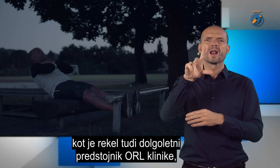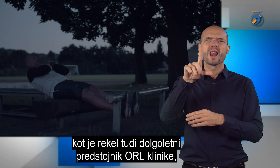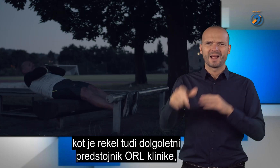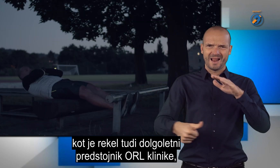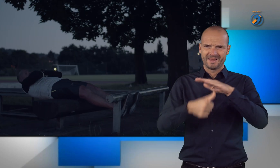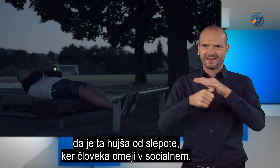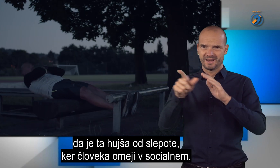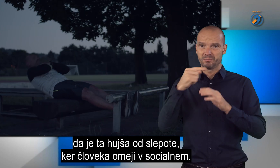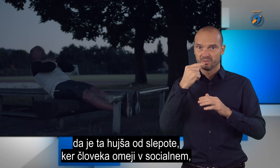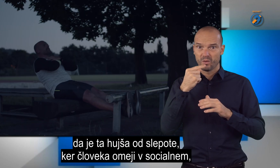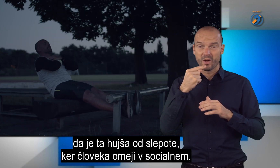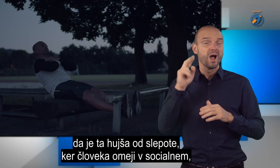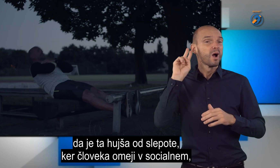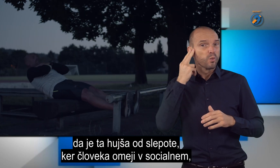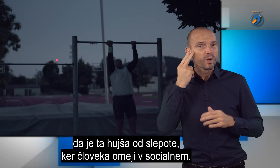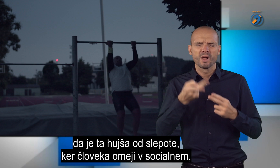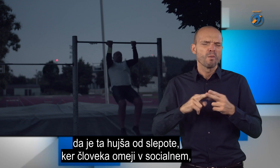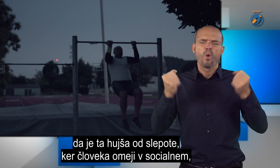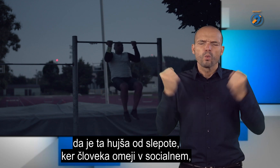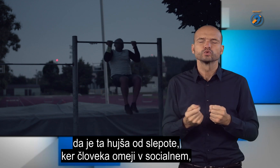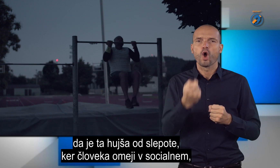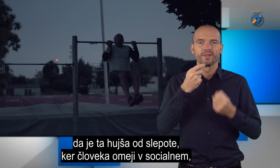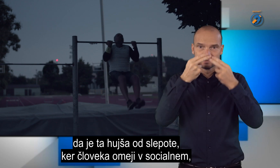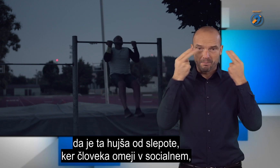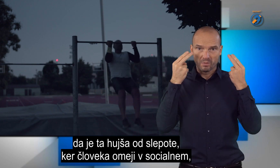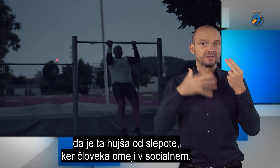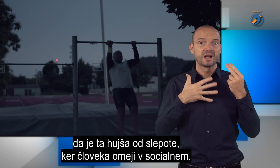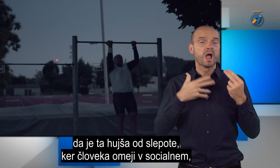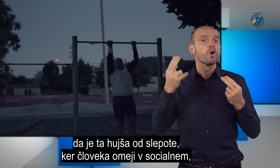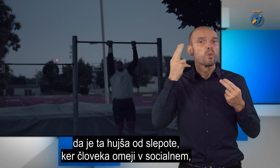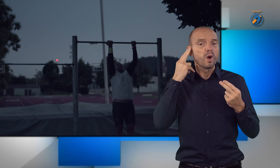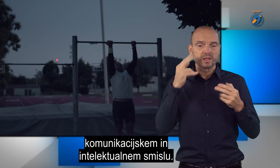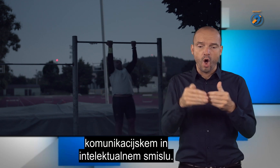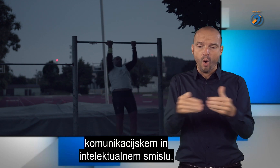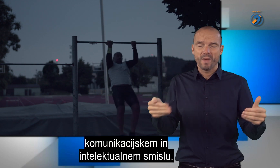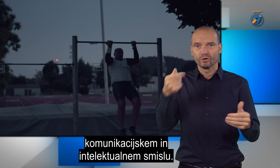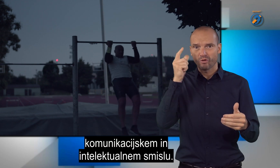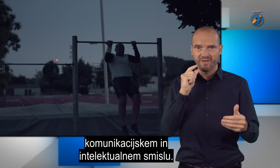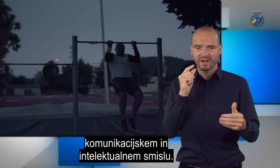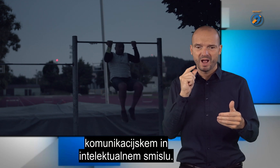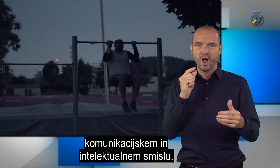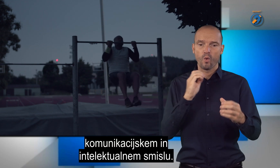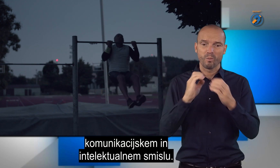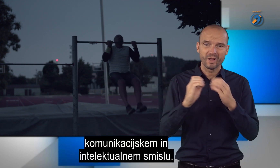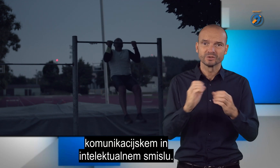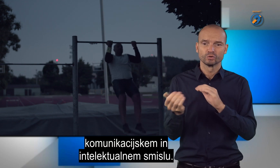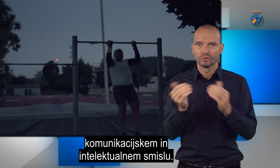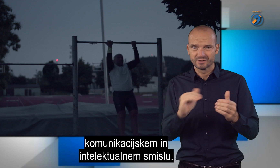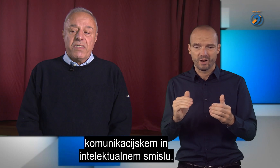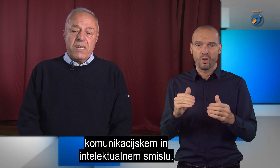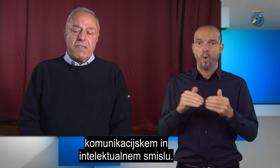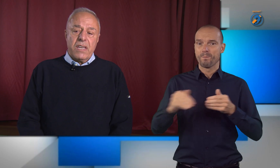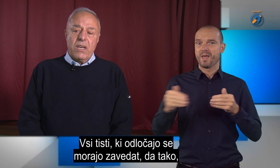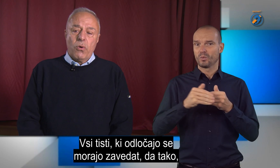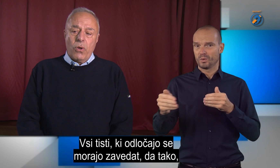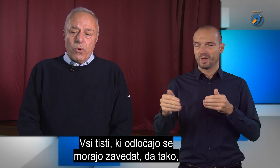ORL klinike, da je ta hujša od slepote, ker človeka omeji v socialnem, komunikacijskem in intelektualnem smislu.